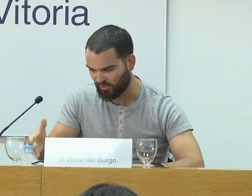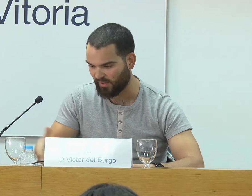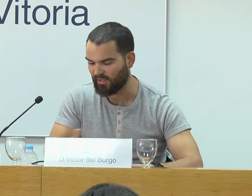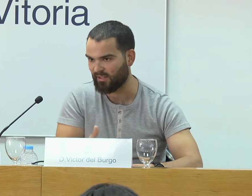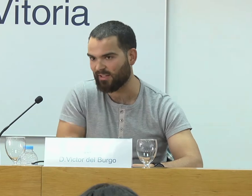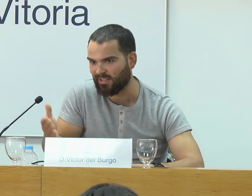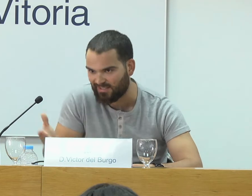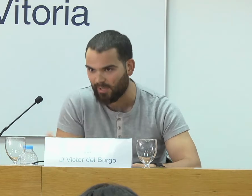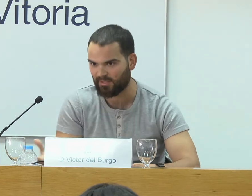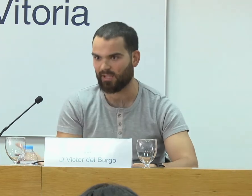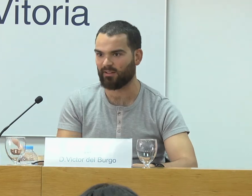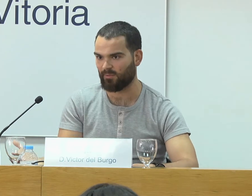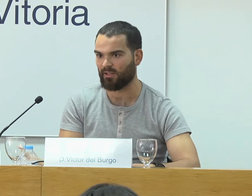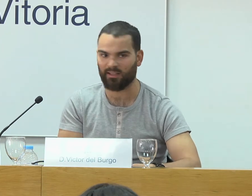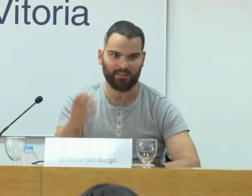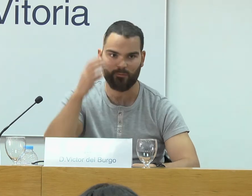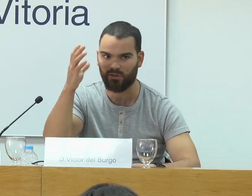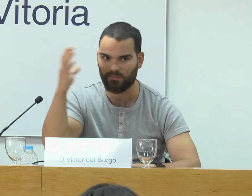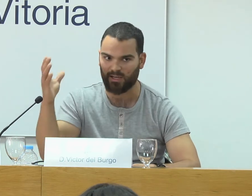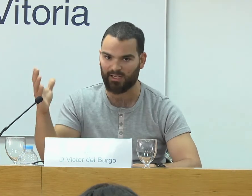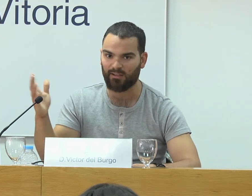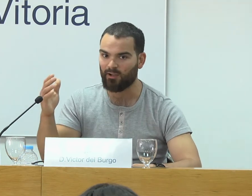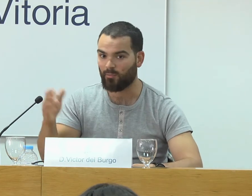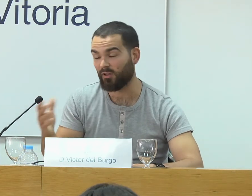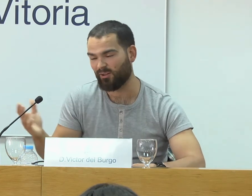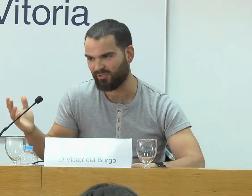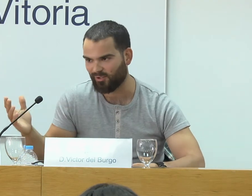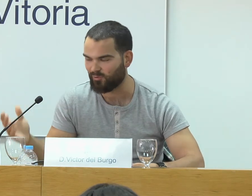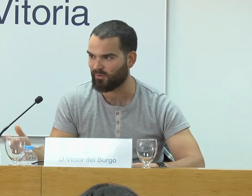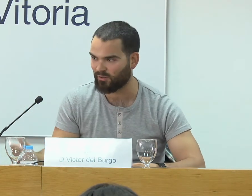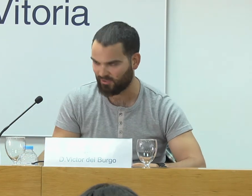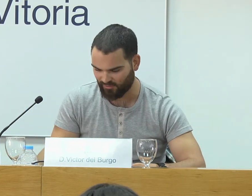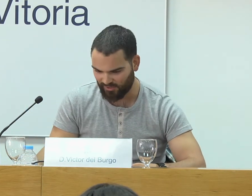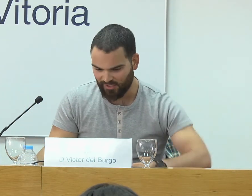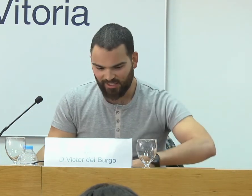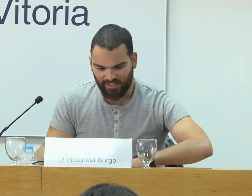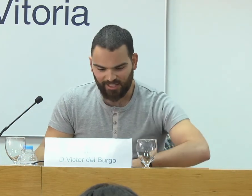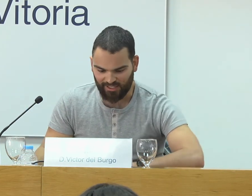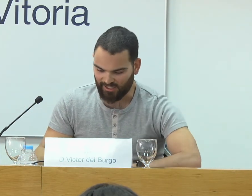con más importancia de que sabes de qué va el tema y de que te puedes imaginar por dónde van los tiros, nunca mejor dicho.